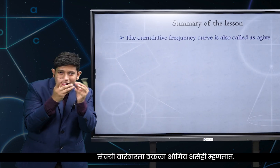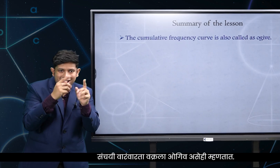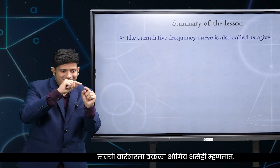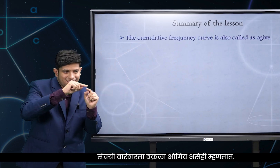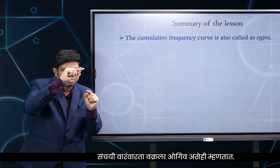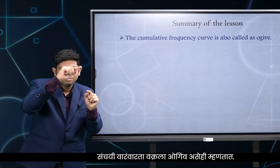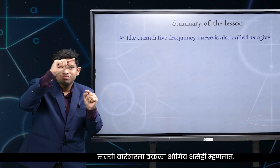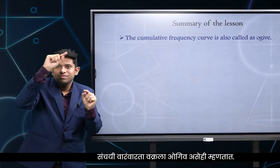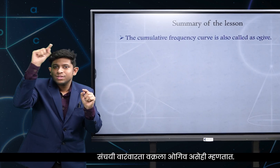असेही म्हणतात.